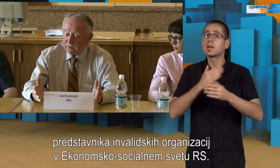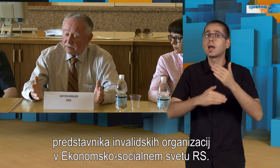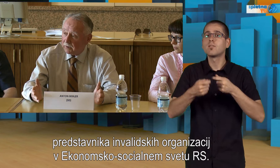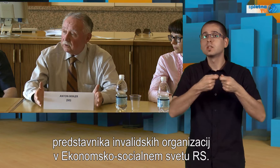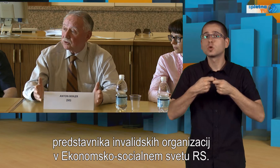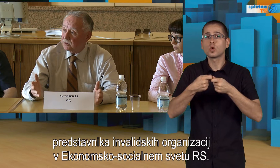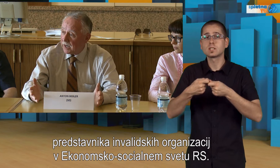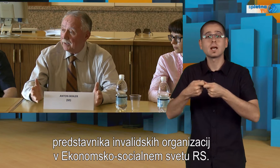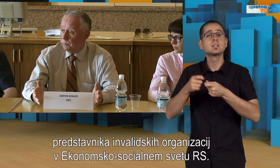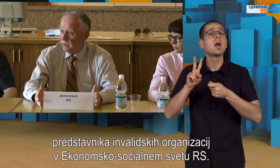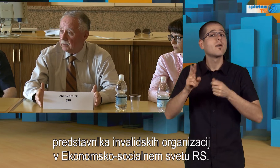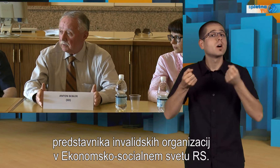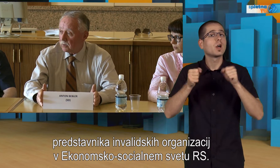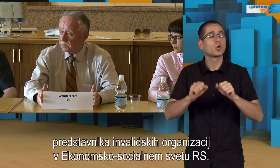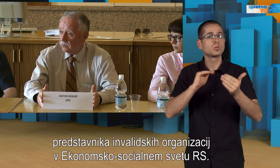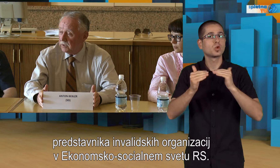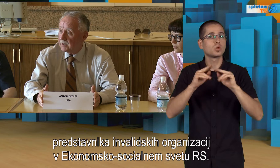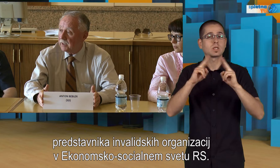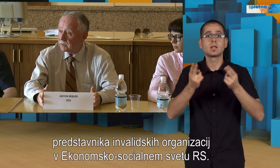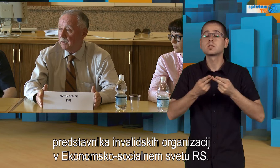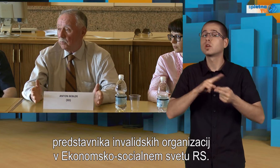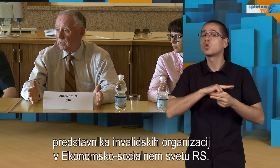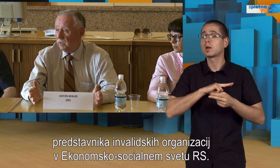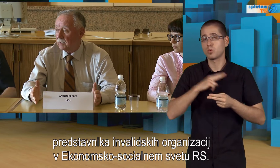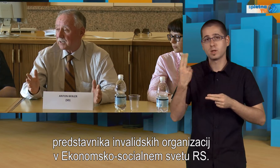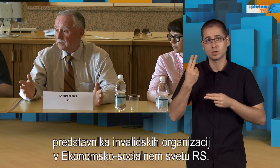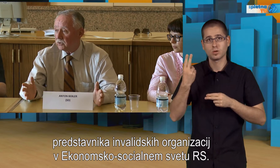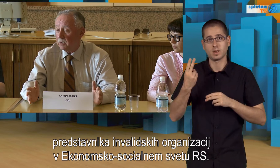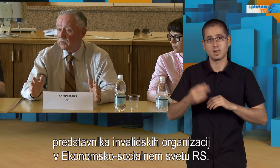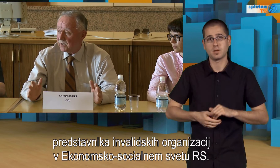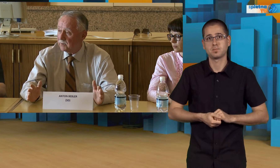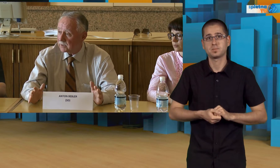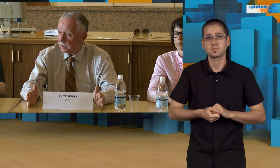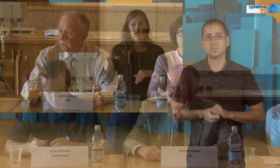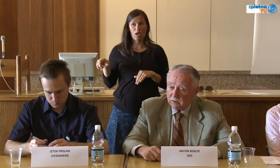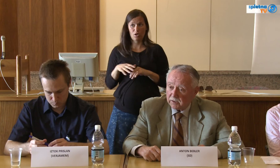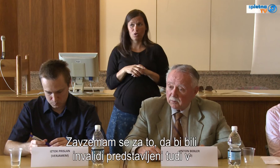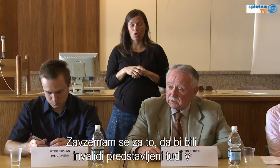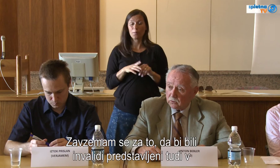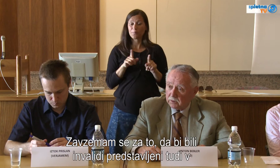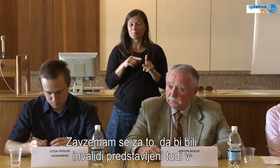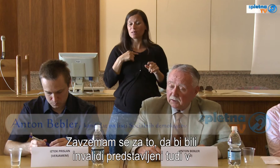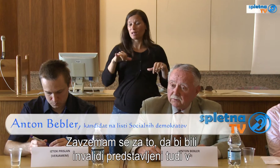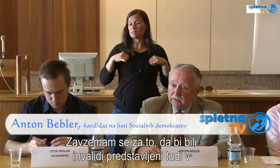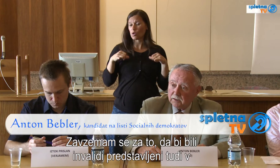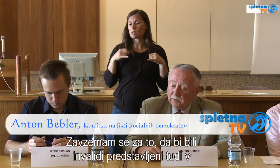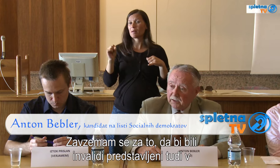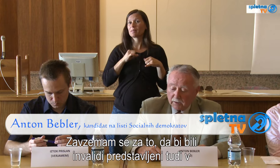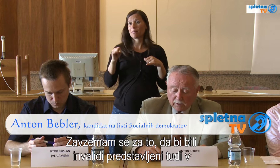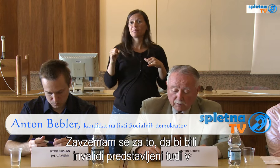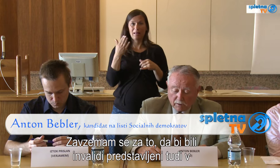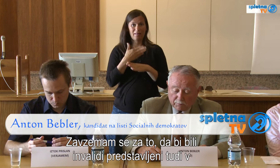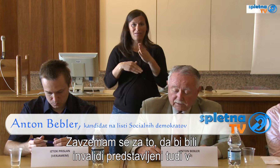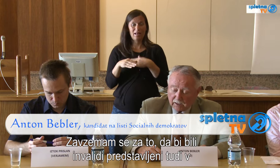invalidskih organizacij v Ekonomsko-socialnem svetu Republike Slovenije. Se zavzemam za to, da bi invalidi